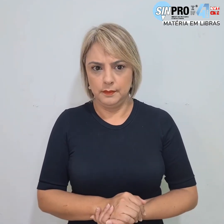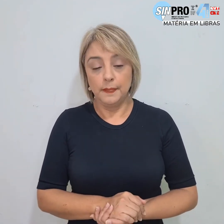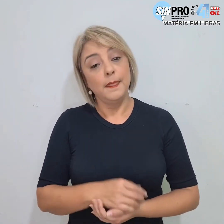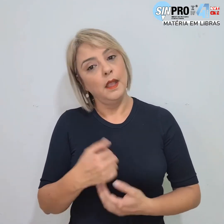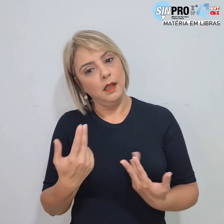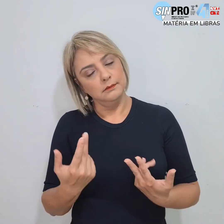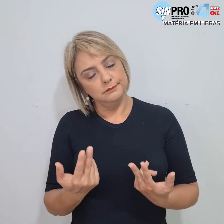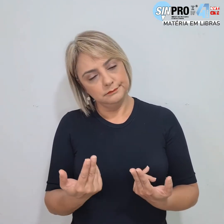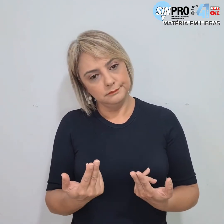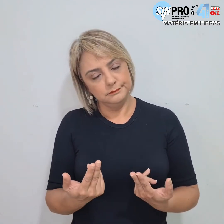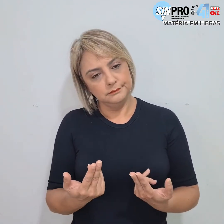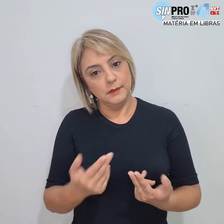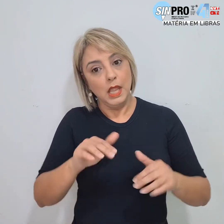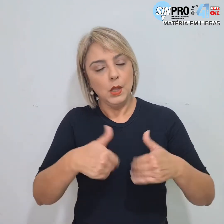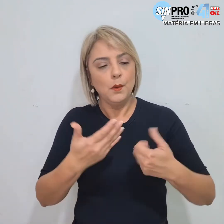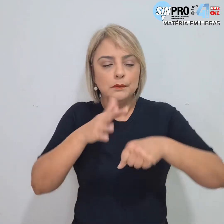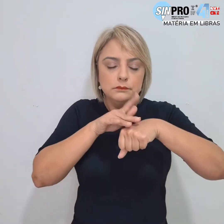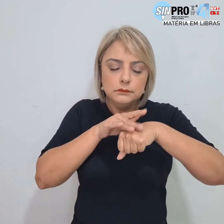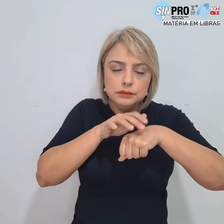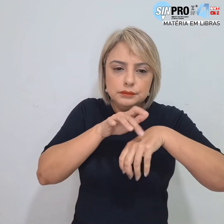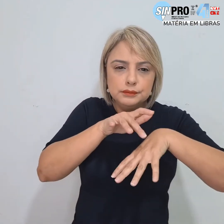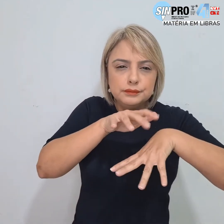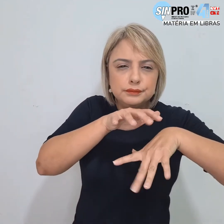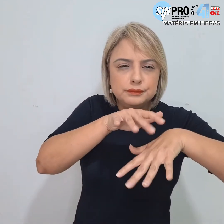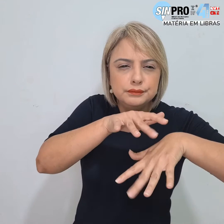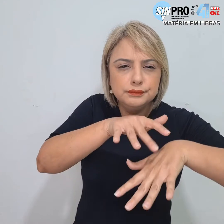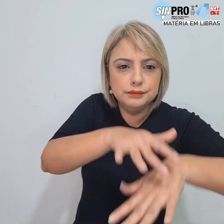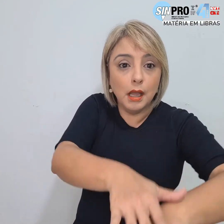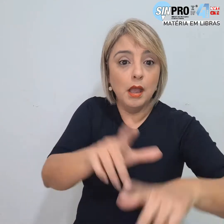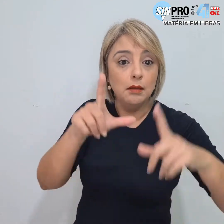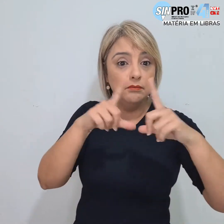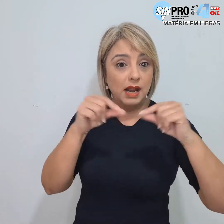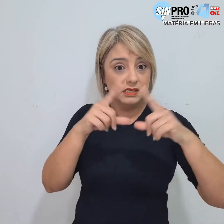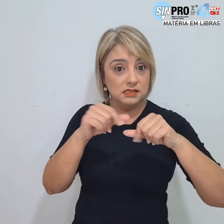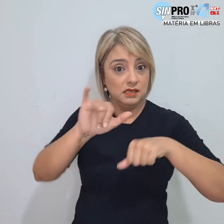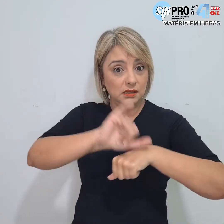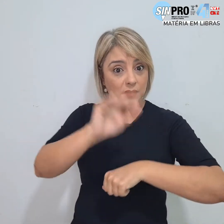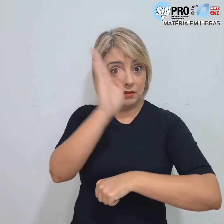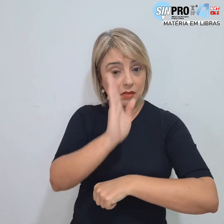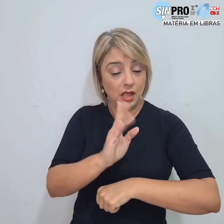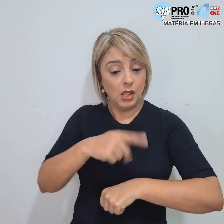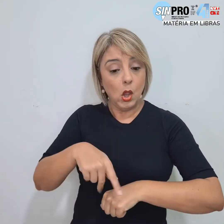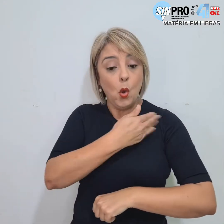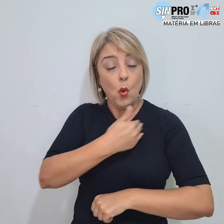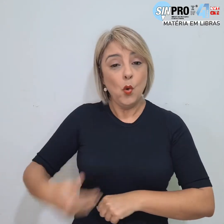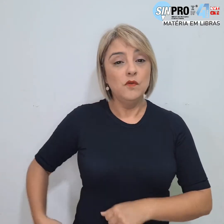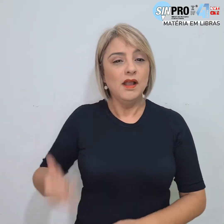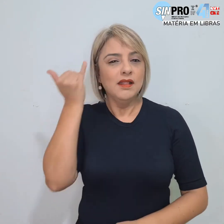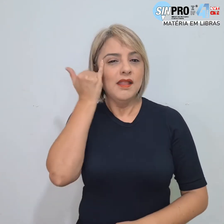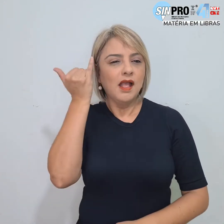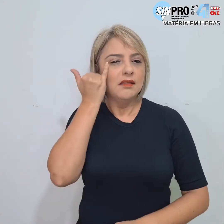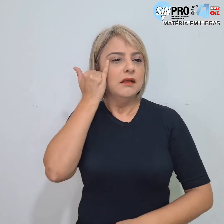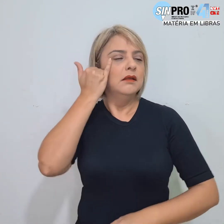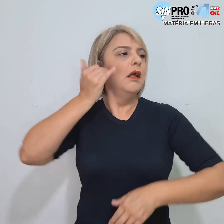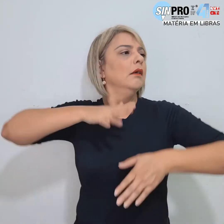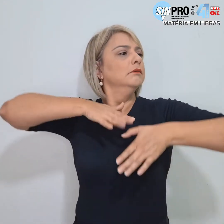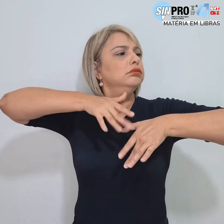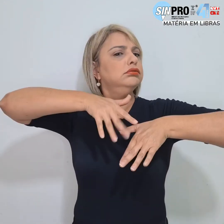Assim, enquanto a pandemia devasta a capital do país, o governador ibanês passa boiada na